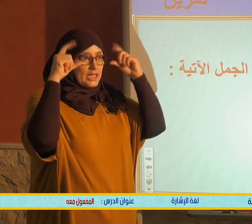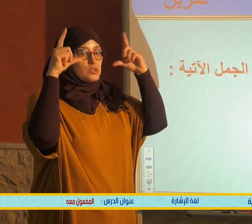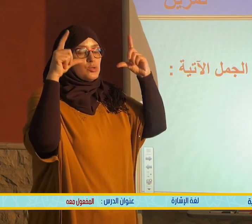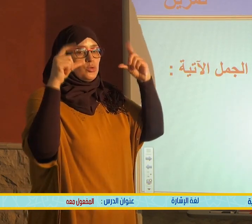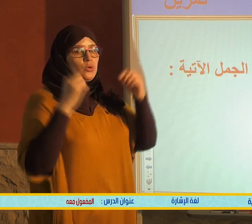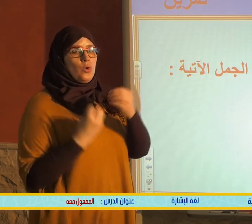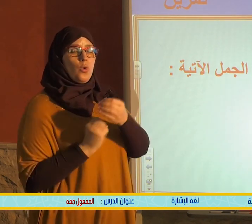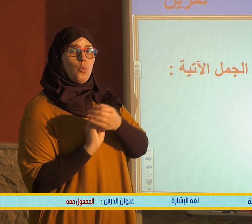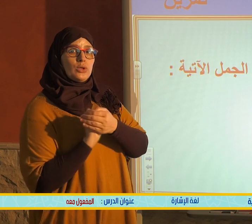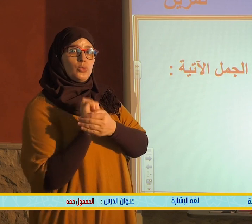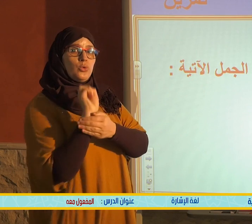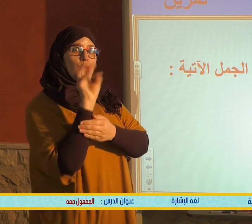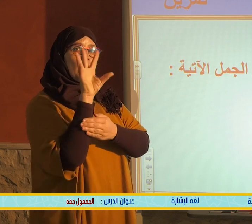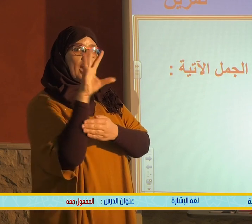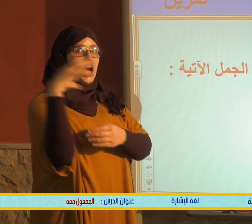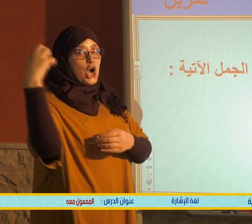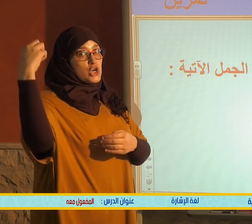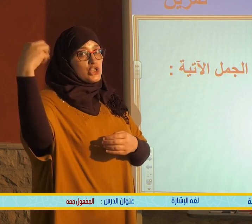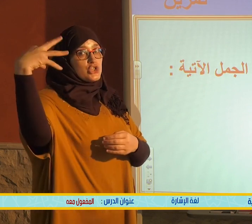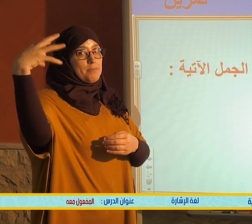استيقظت وطلوع الشمس.